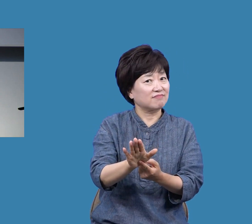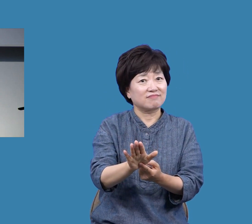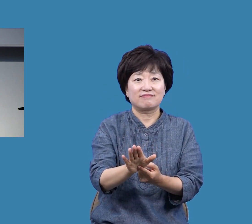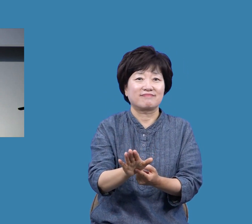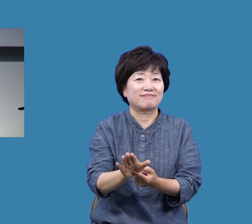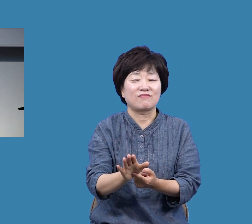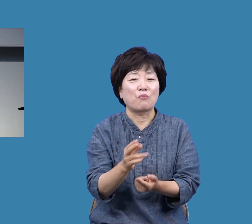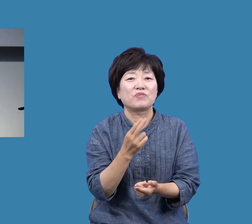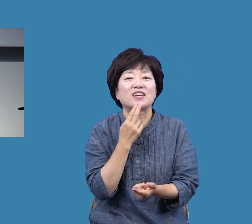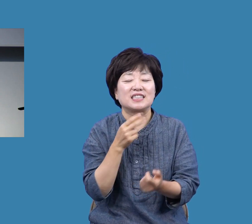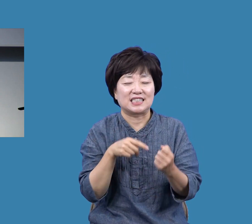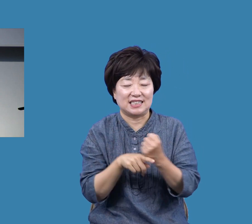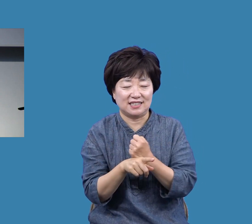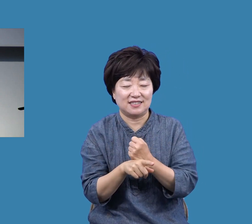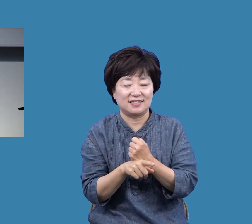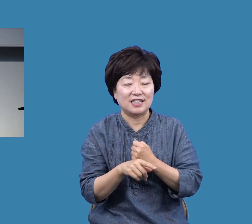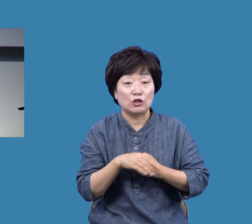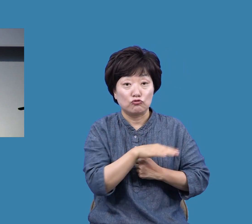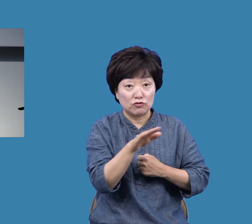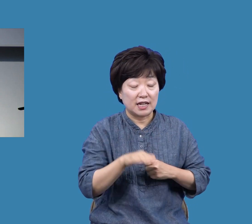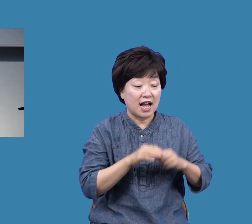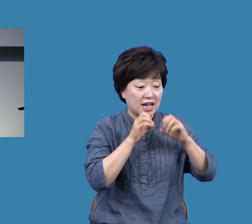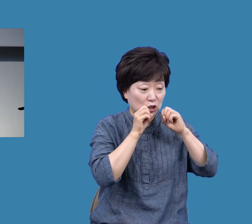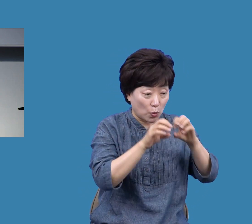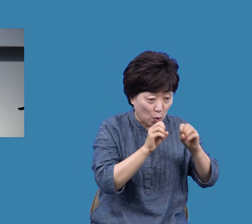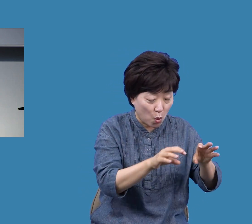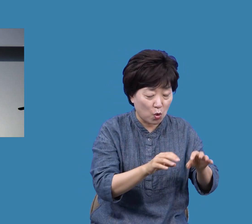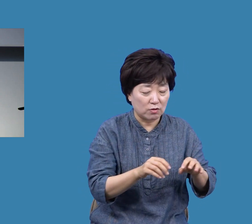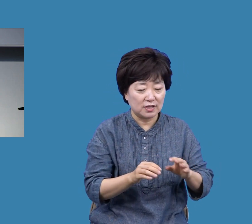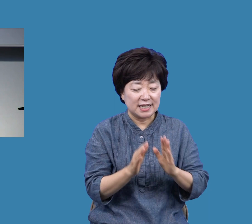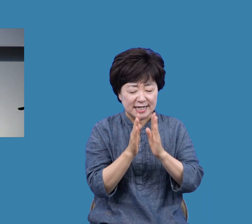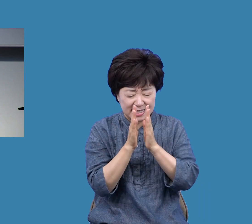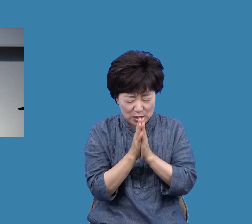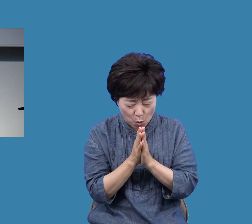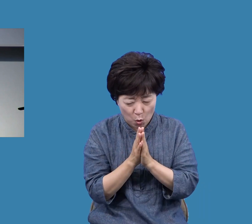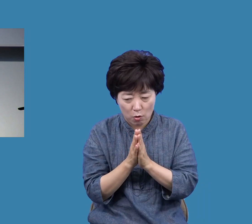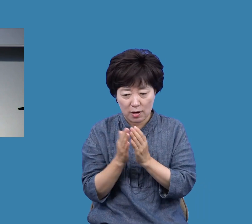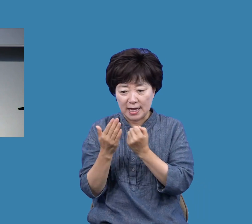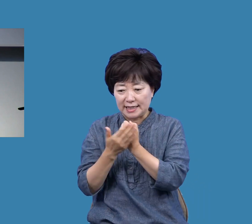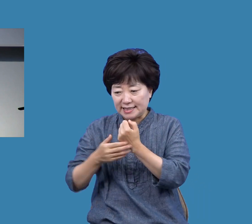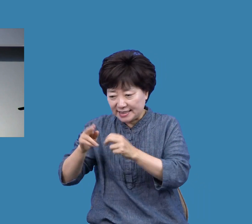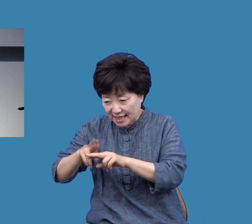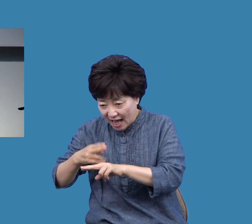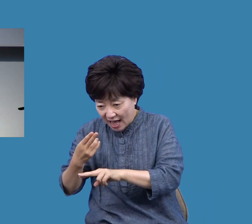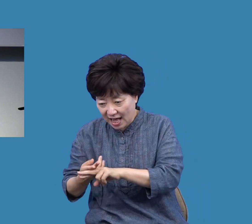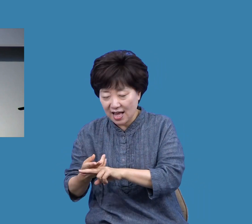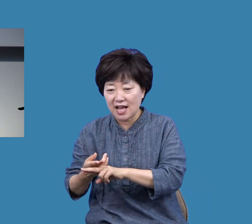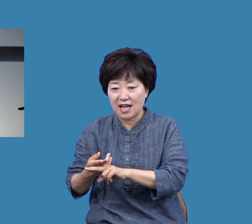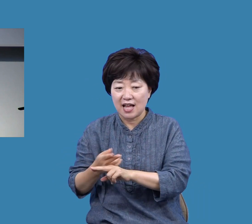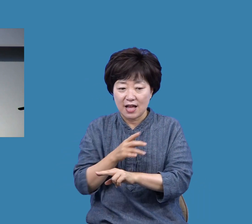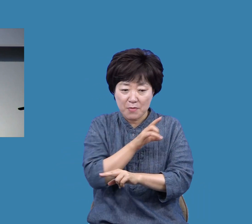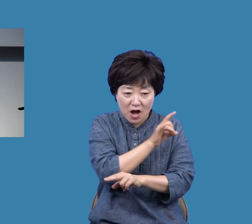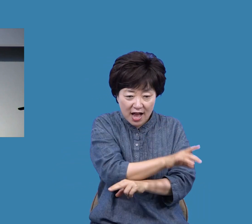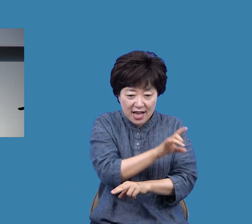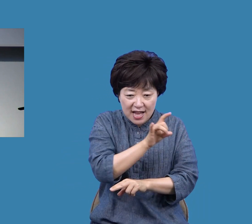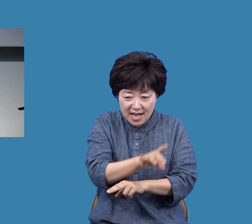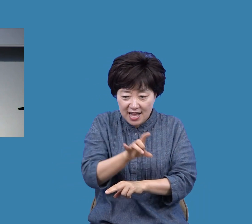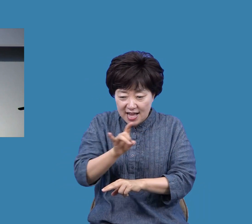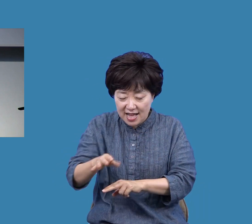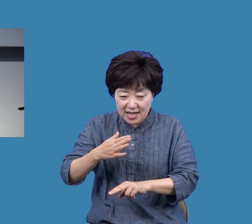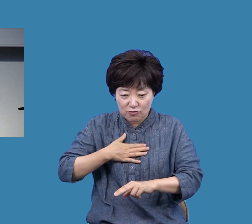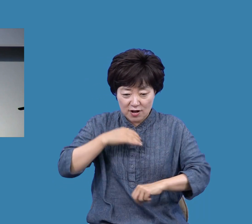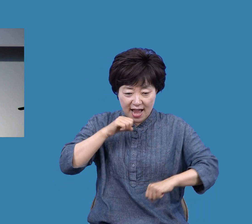얘기하는 행위들, 그게 뭐 전도하는 행위가 됐던 기도하는 것이 됐던 어떤 은사가 됐던 무엇이든지 간에 모든 우리가